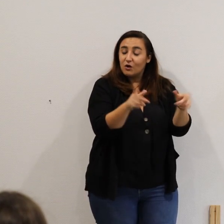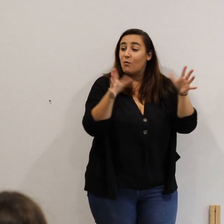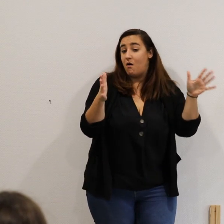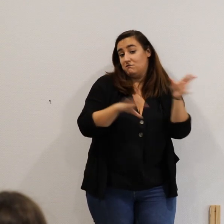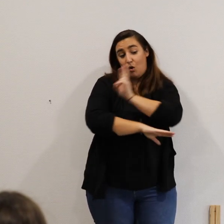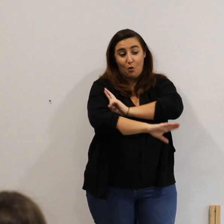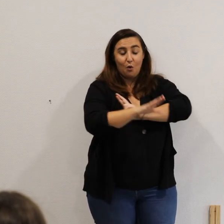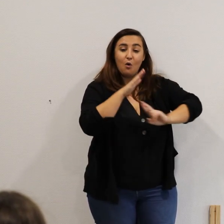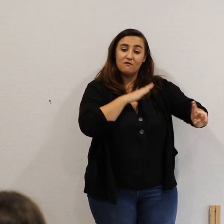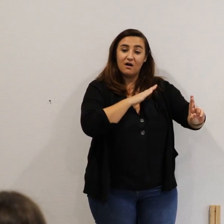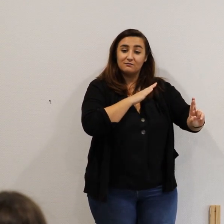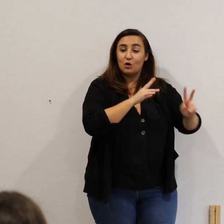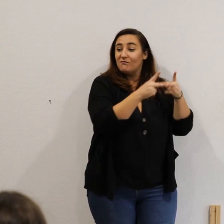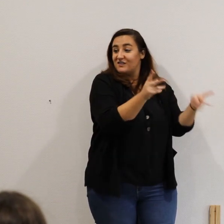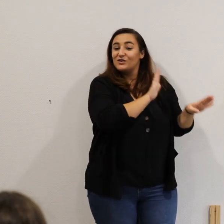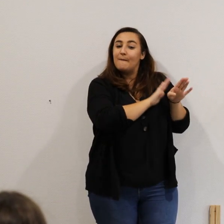revient d'où il est parti.